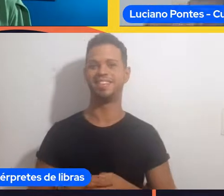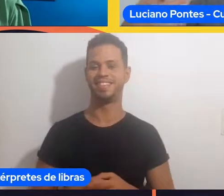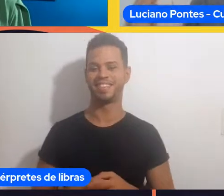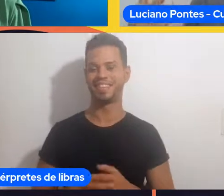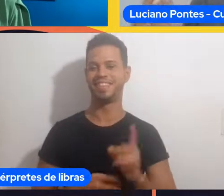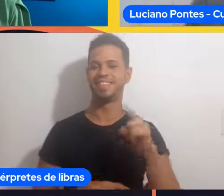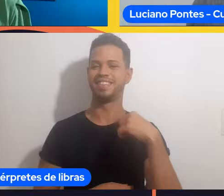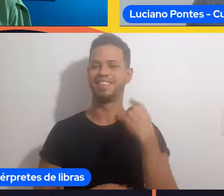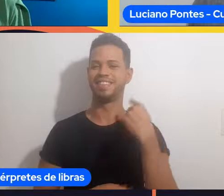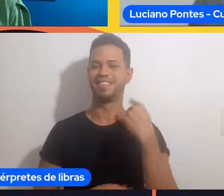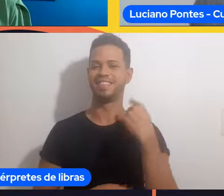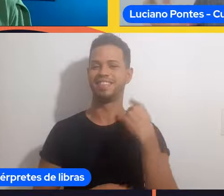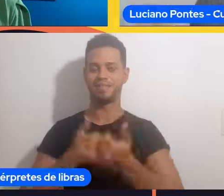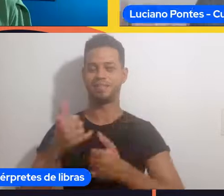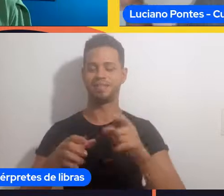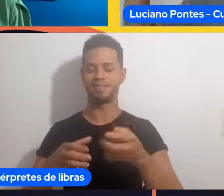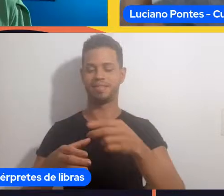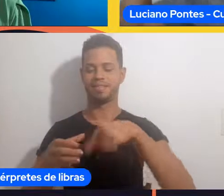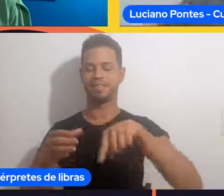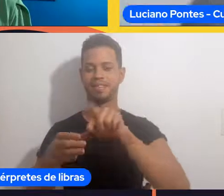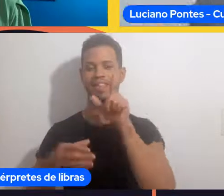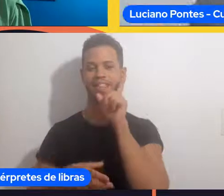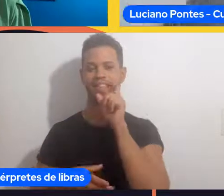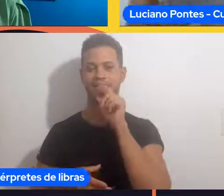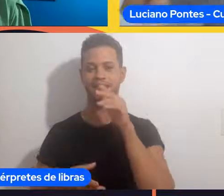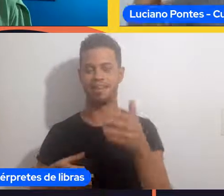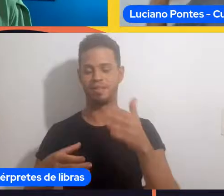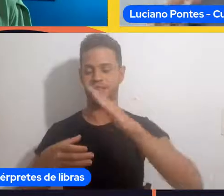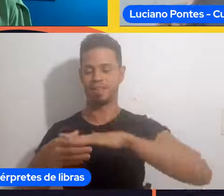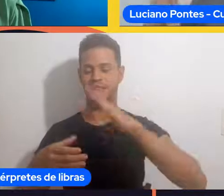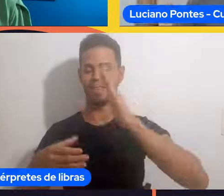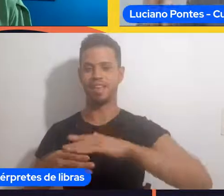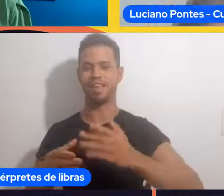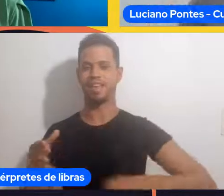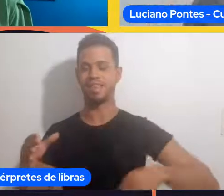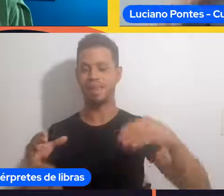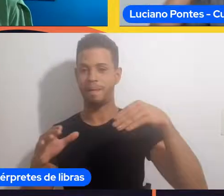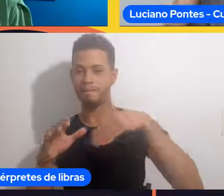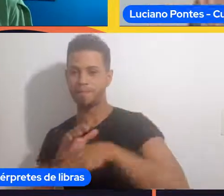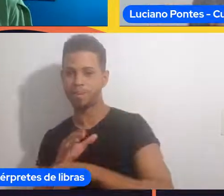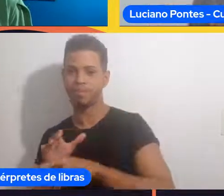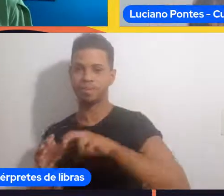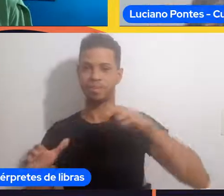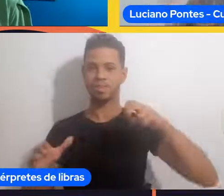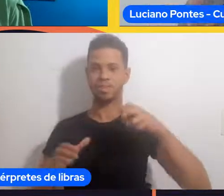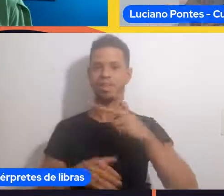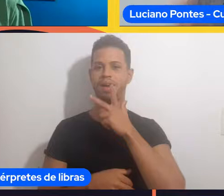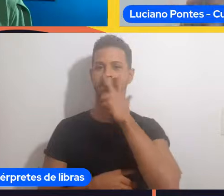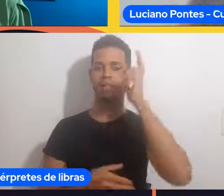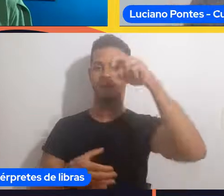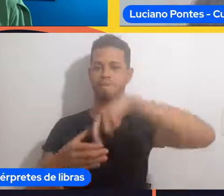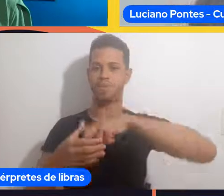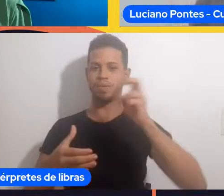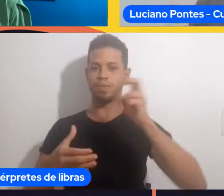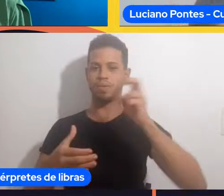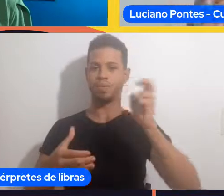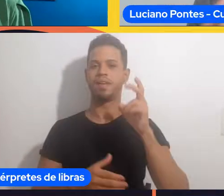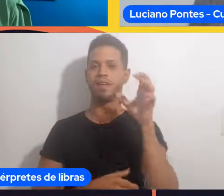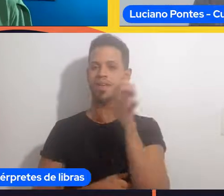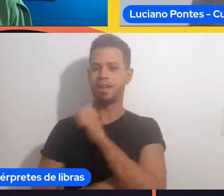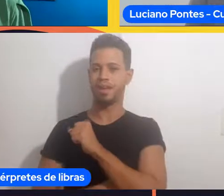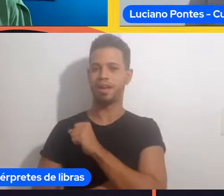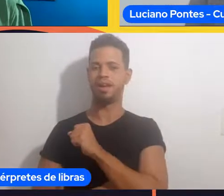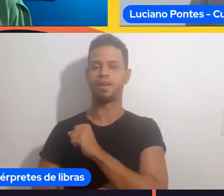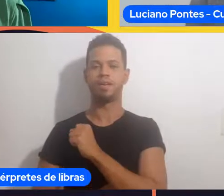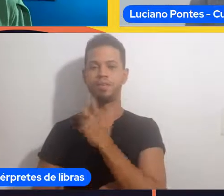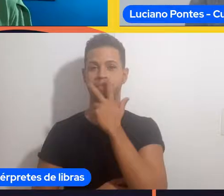em casa para armazenar água, e o meu prazer era entrar escondido, eu entrava, saía assim, como se fosse um mergulho, eu fazia um certo de perigo, mas